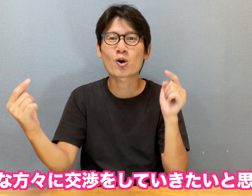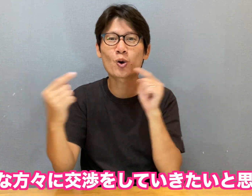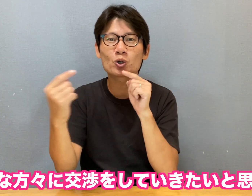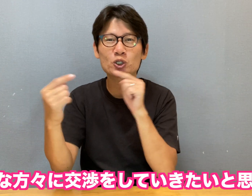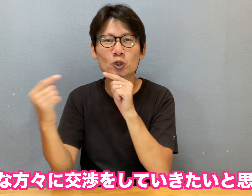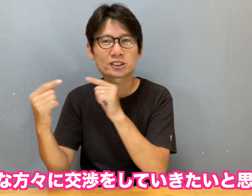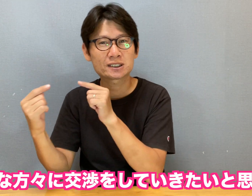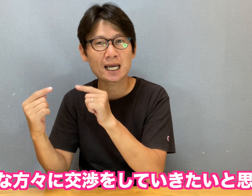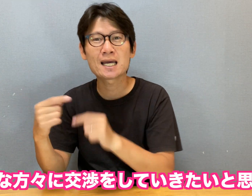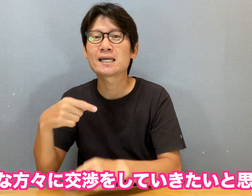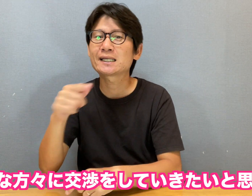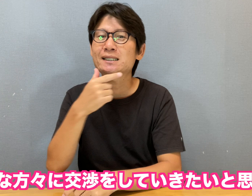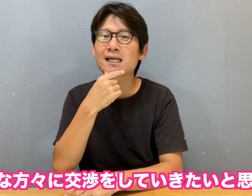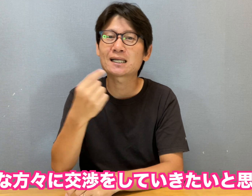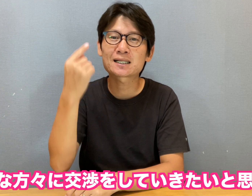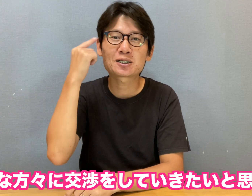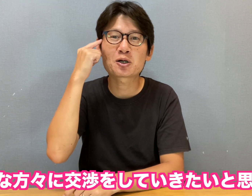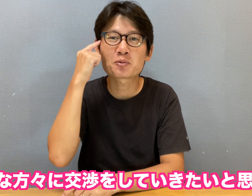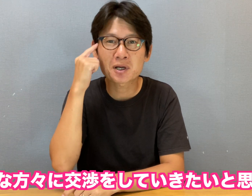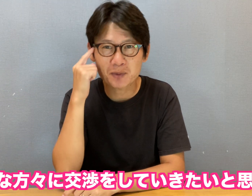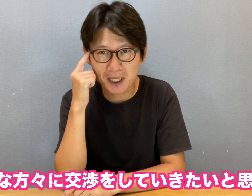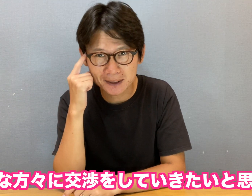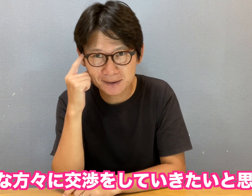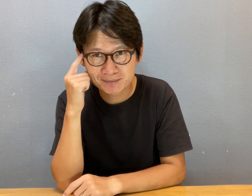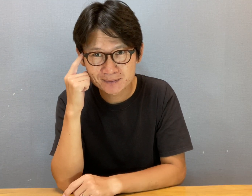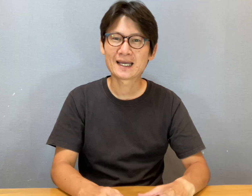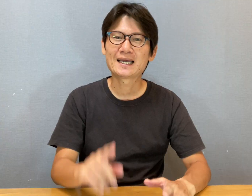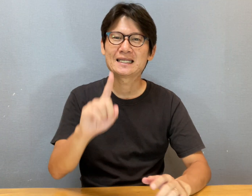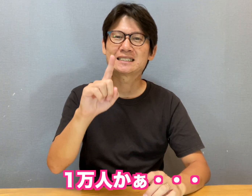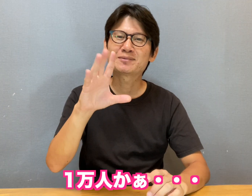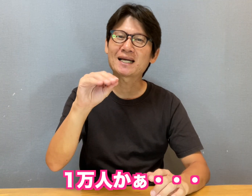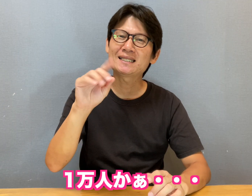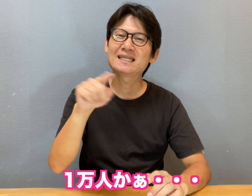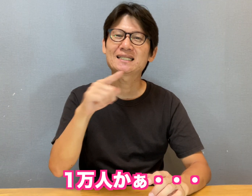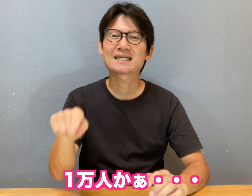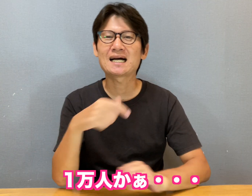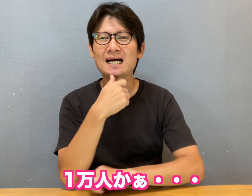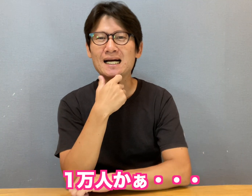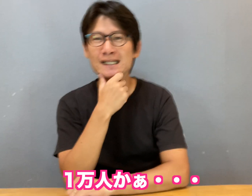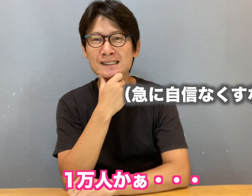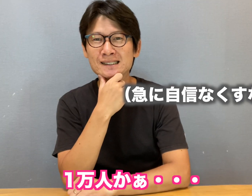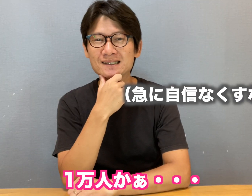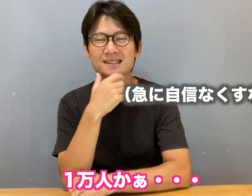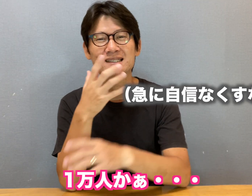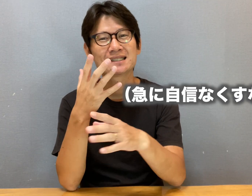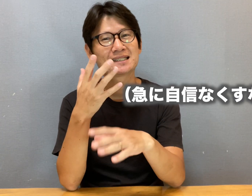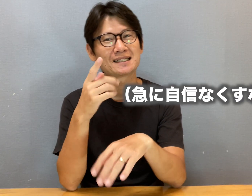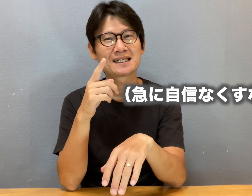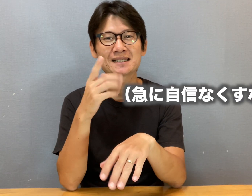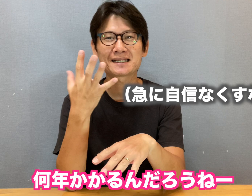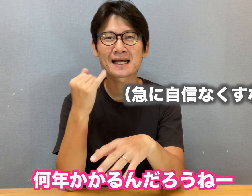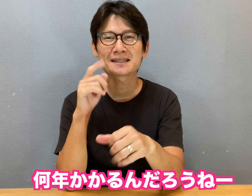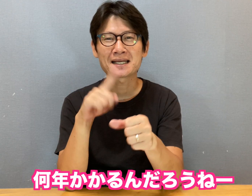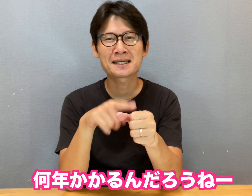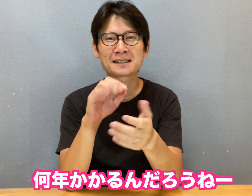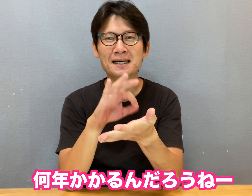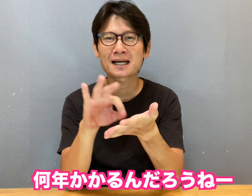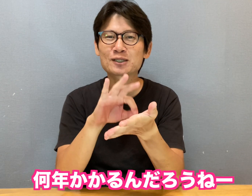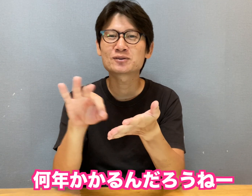交渉していきたいなって思います。1万人か、何年かかるんだ